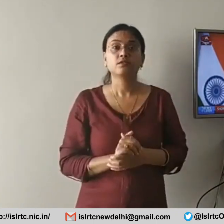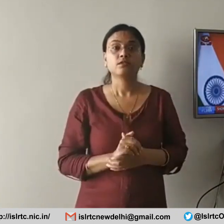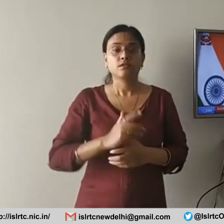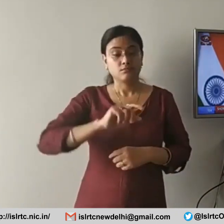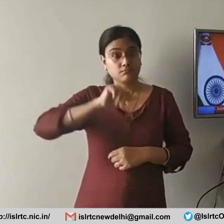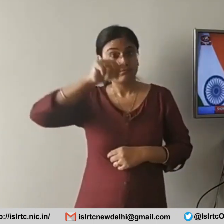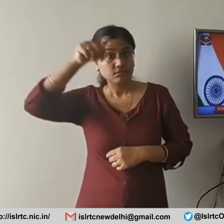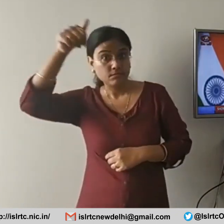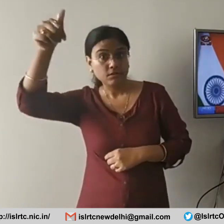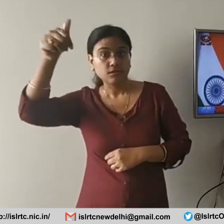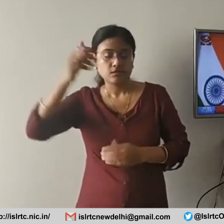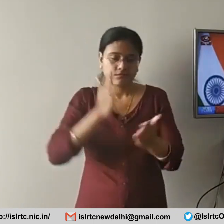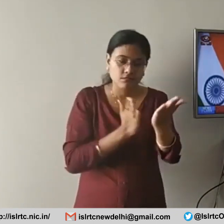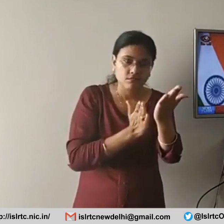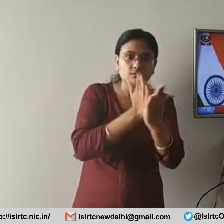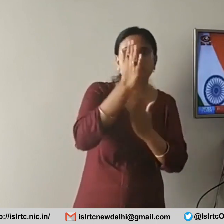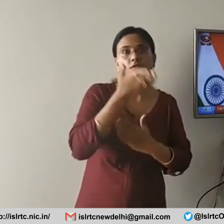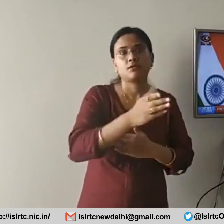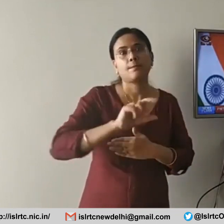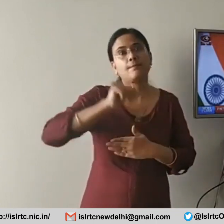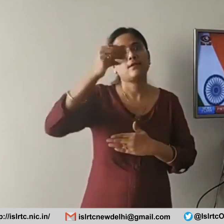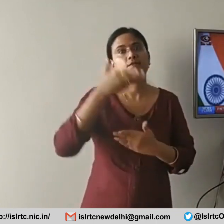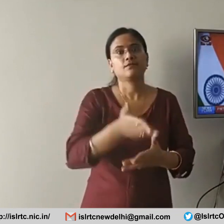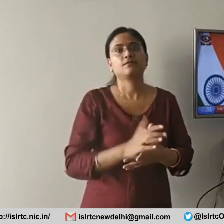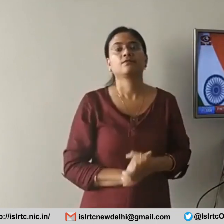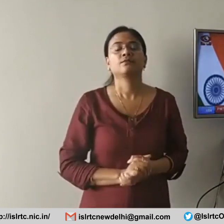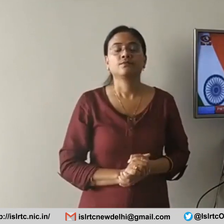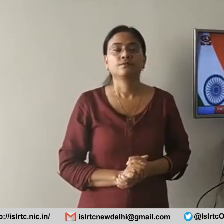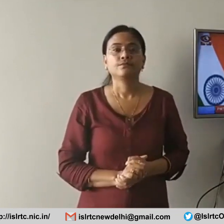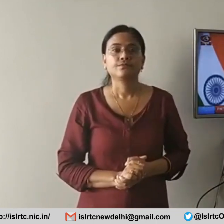विजय प्राप्त करने का मार्ग है।